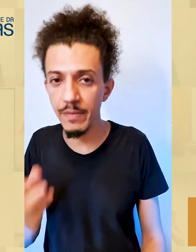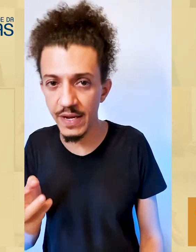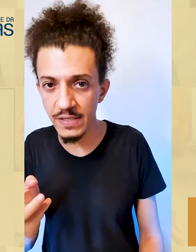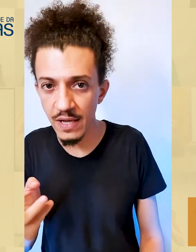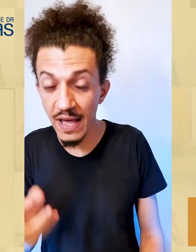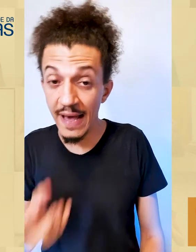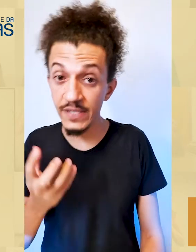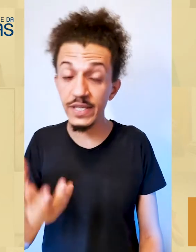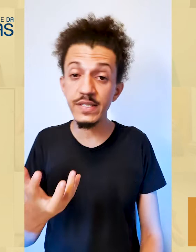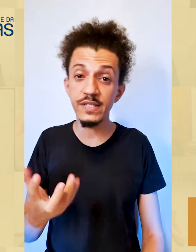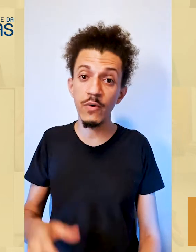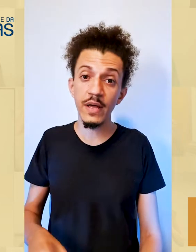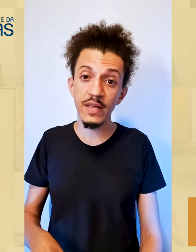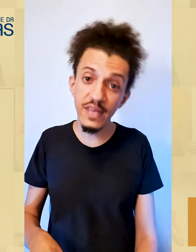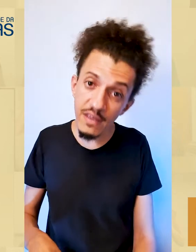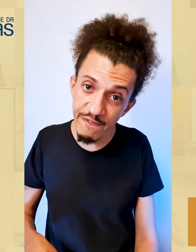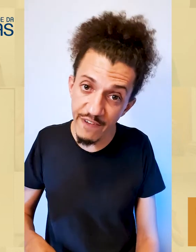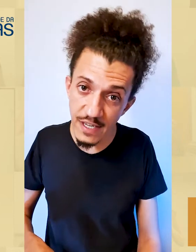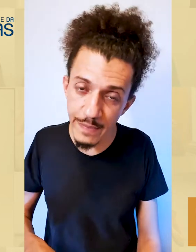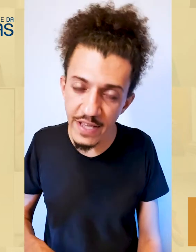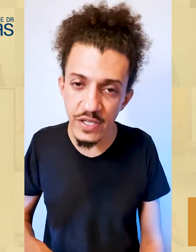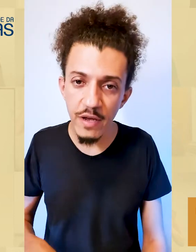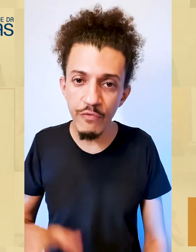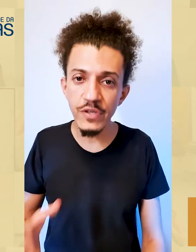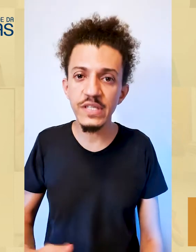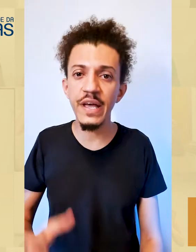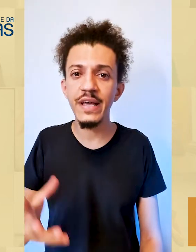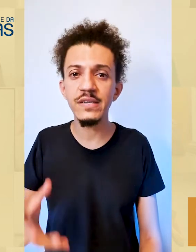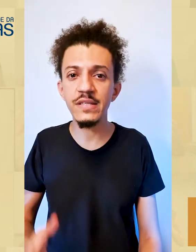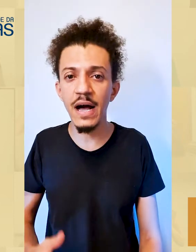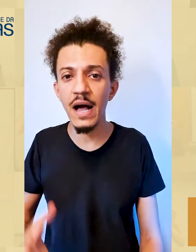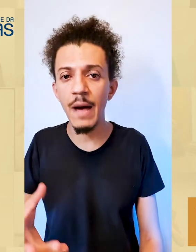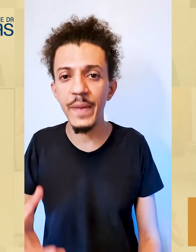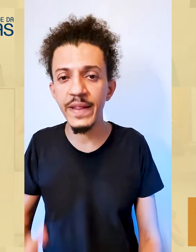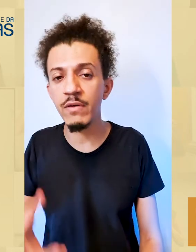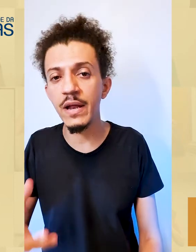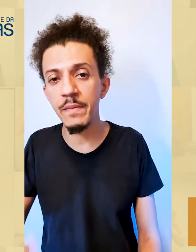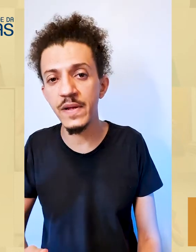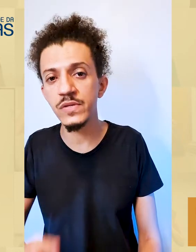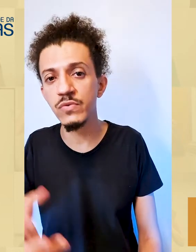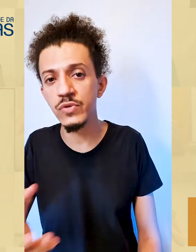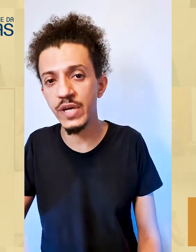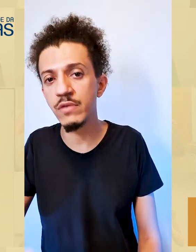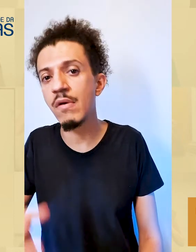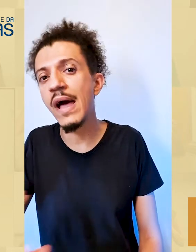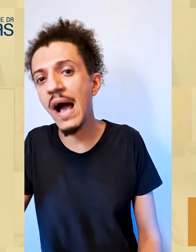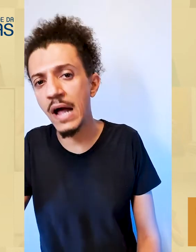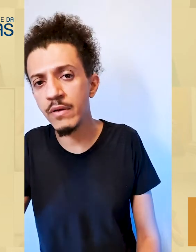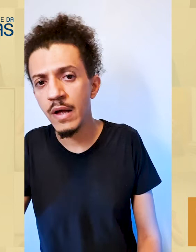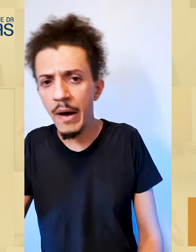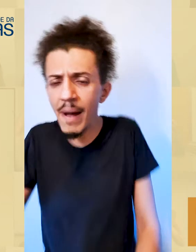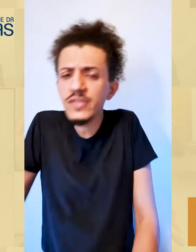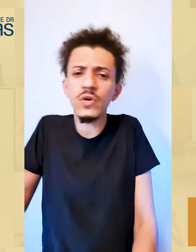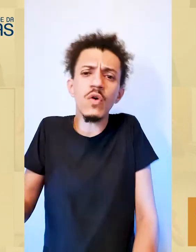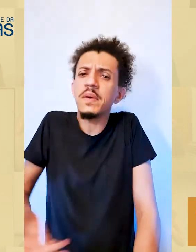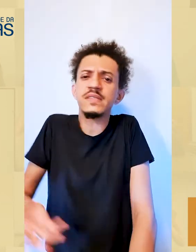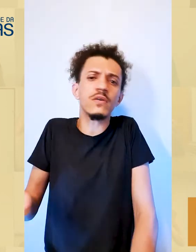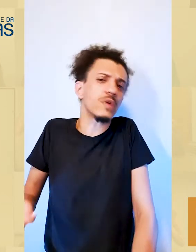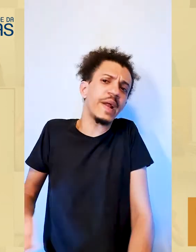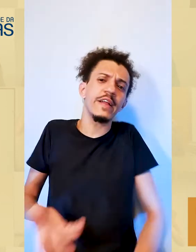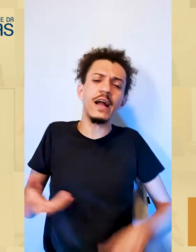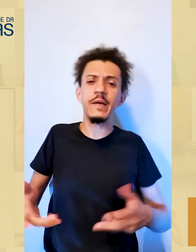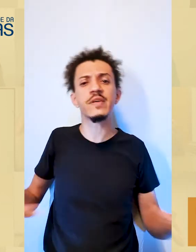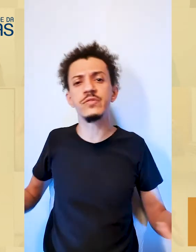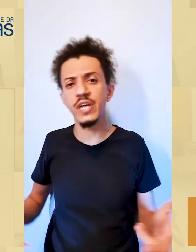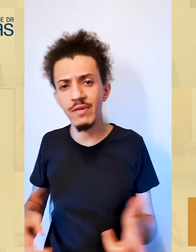a Libras, as chances são que, infelizmente, você está aprendendo a Libras do jeito errado. Madison, como assim eu